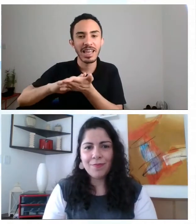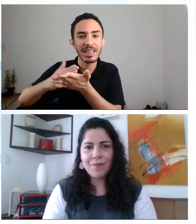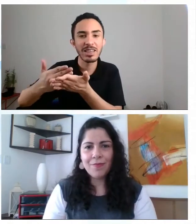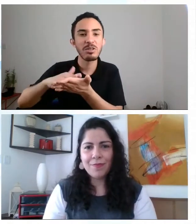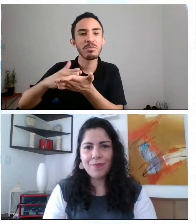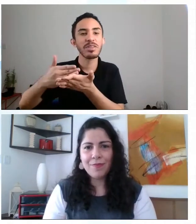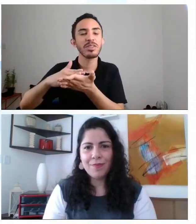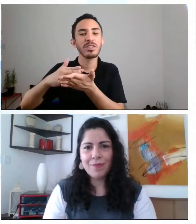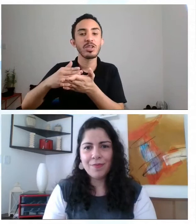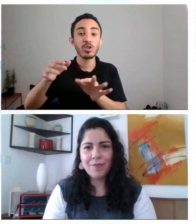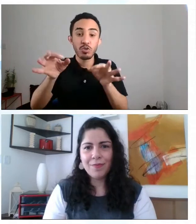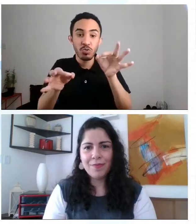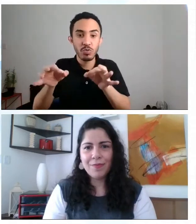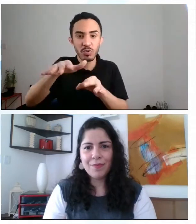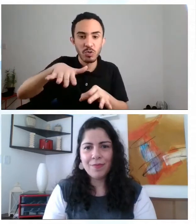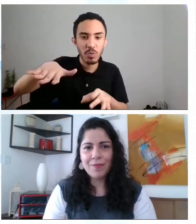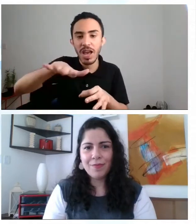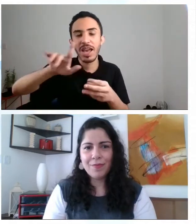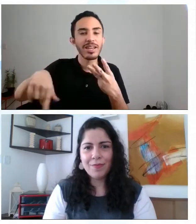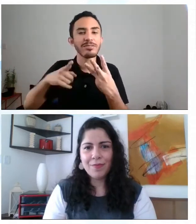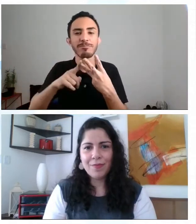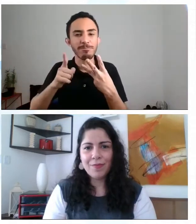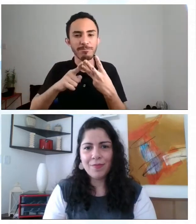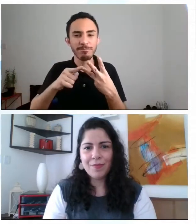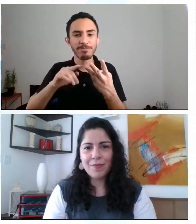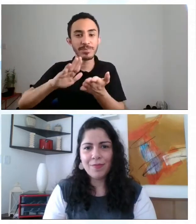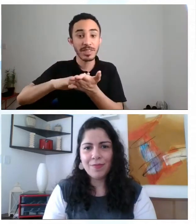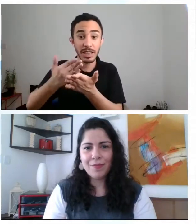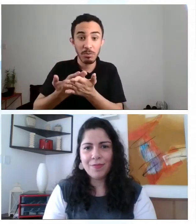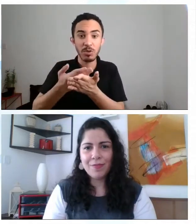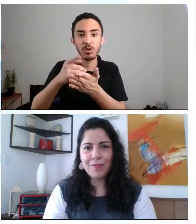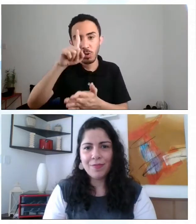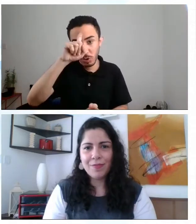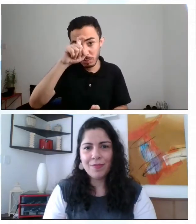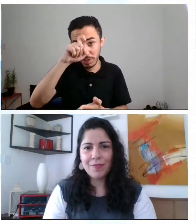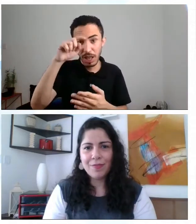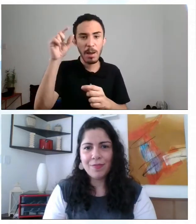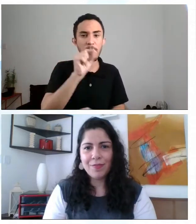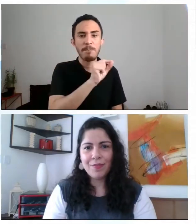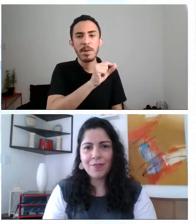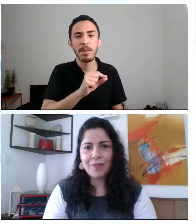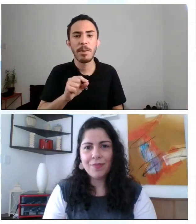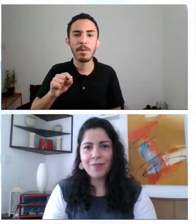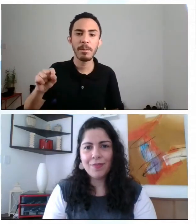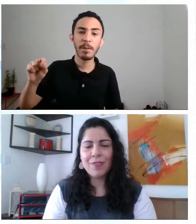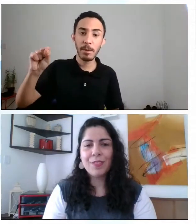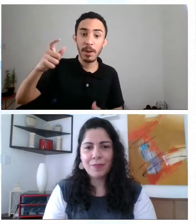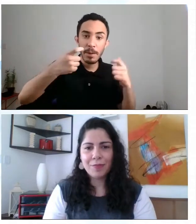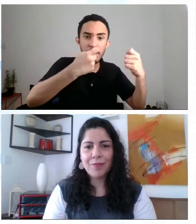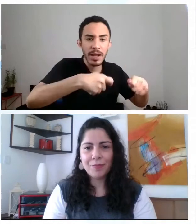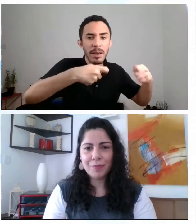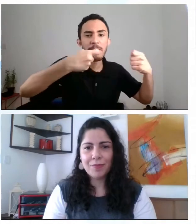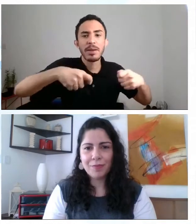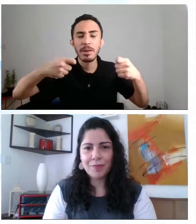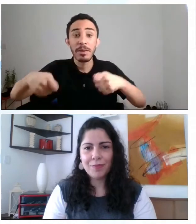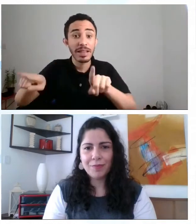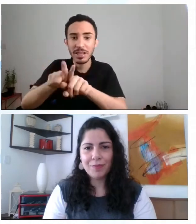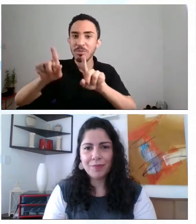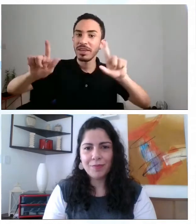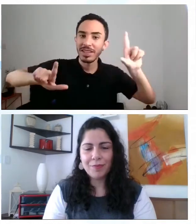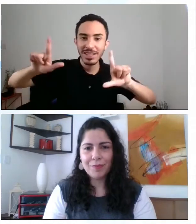jurídica, você tem interpretação de hospitais, e enfim, né, uma demanda gigantesca para